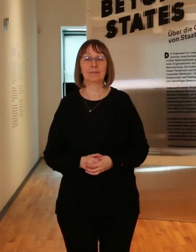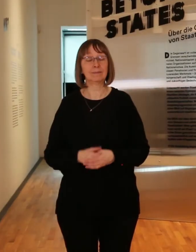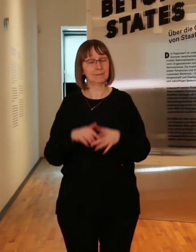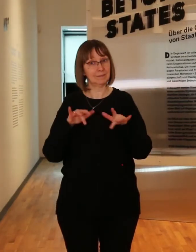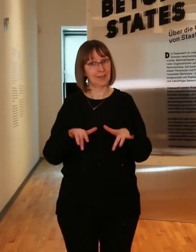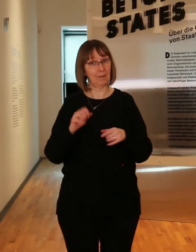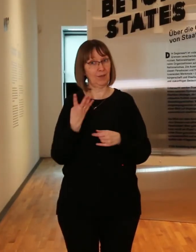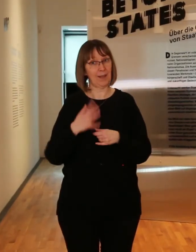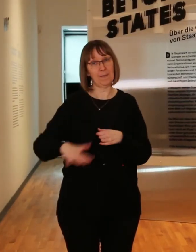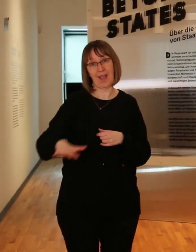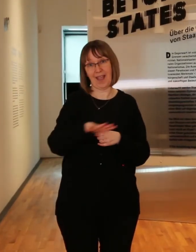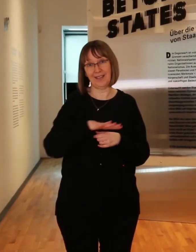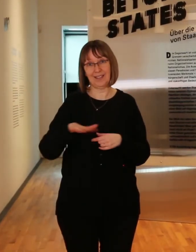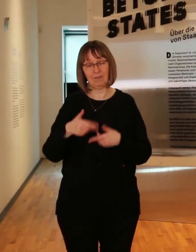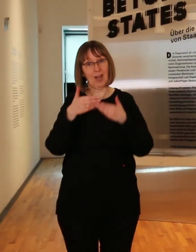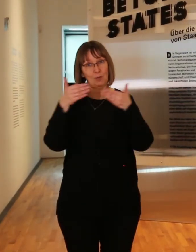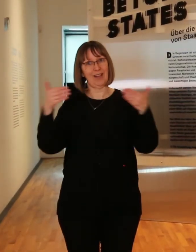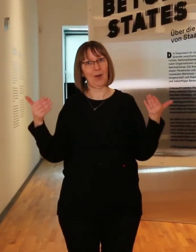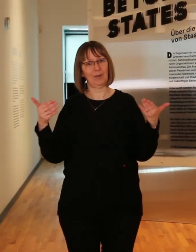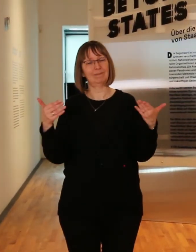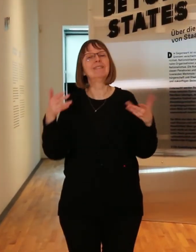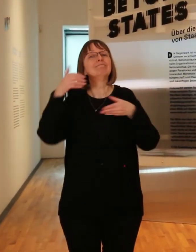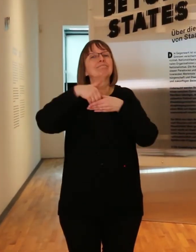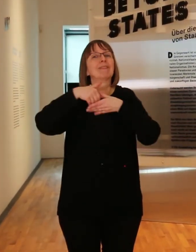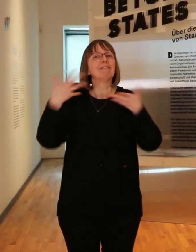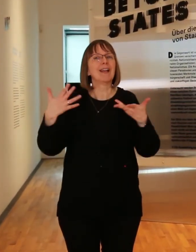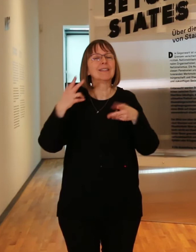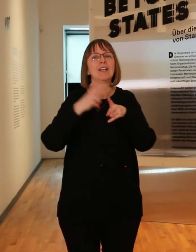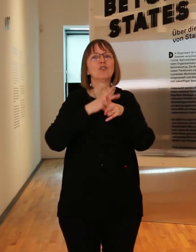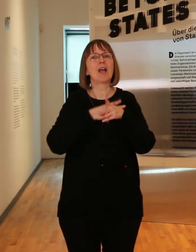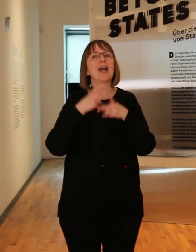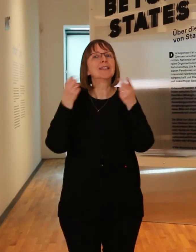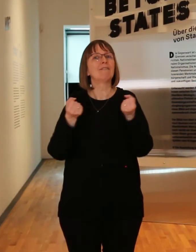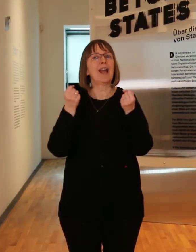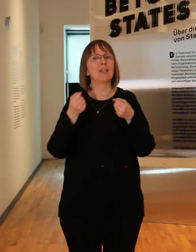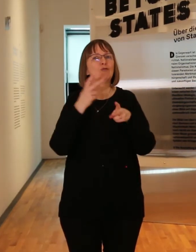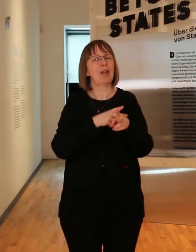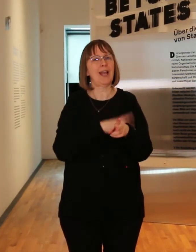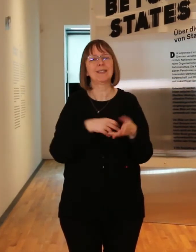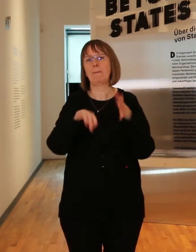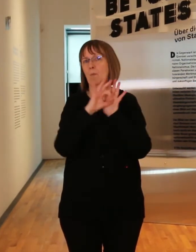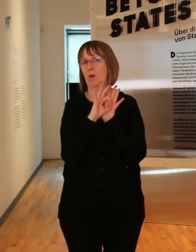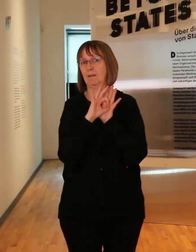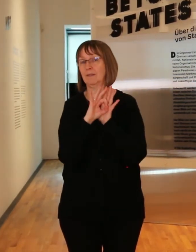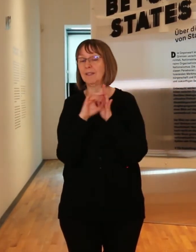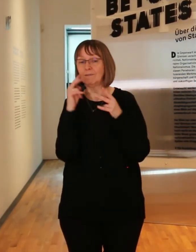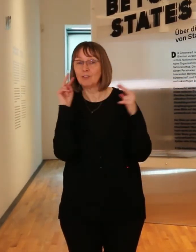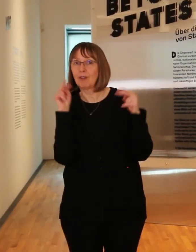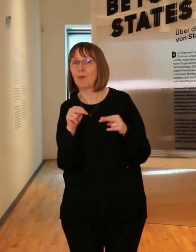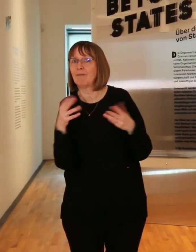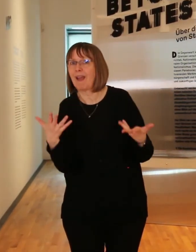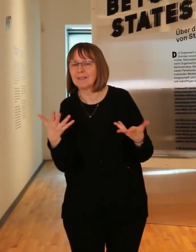Wir sind im vierten Bereich der Ausstellung, in dem es um Staatsgewalt und Staatssymbole geht. Hier werden Fragen behandelt, zum